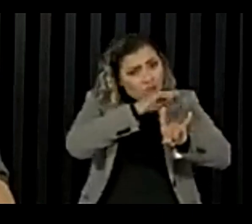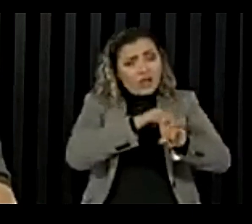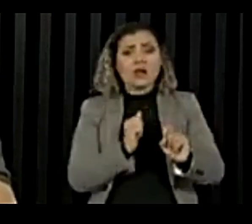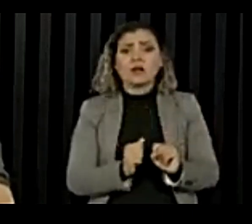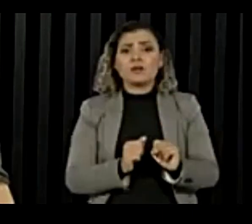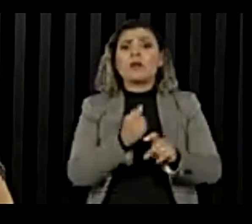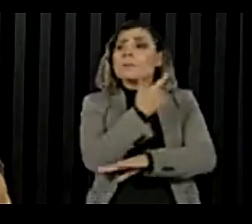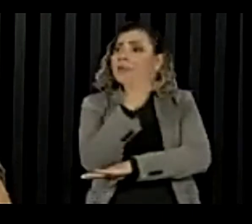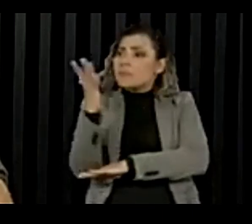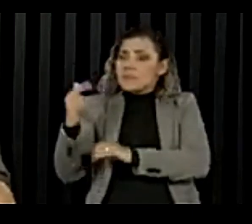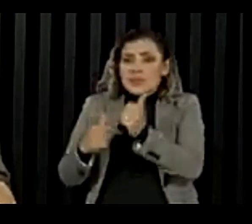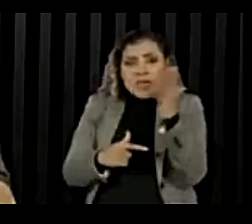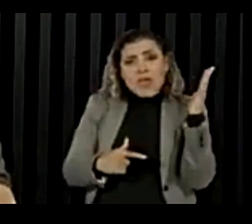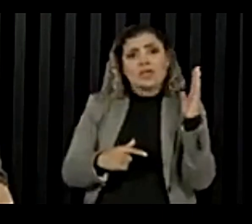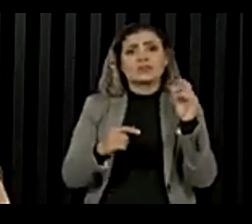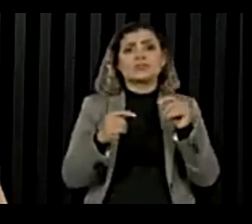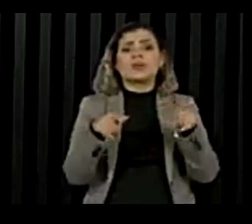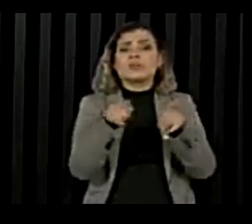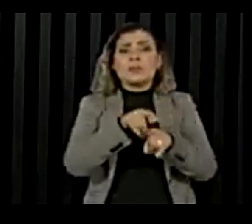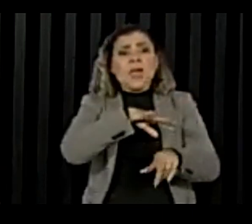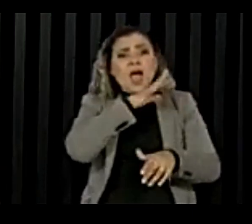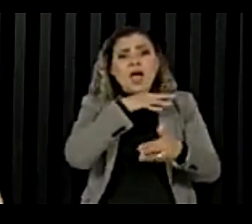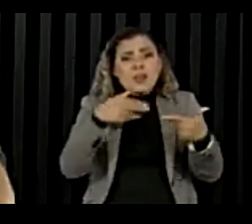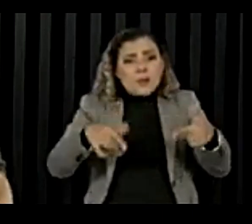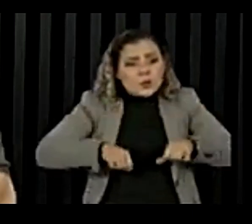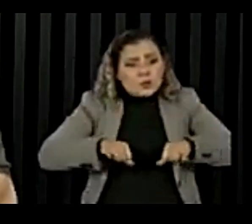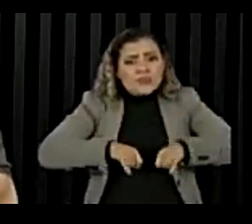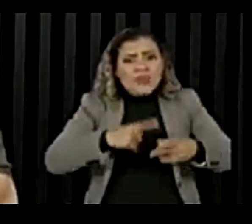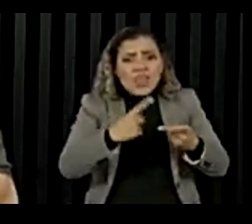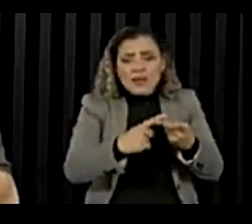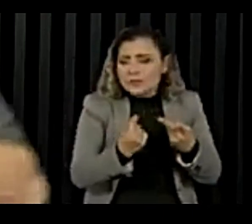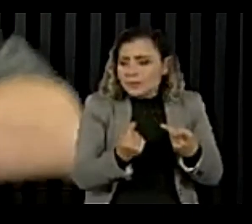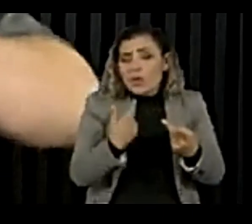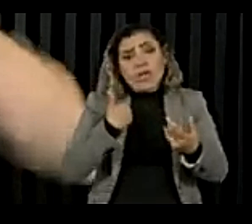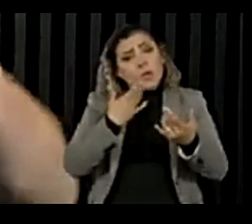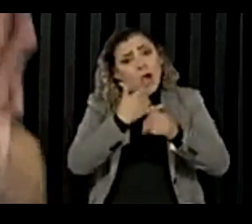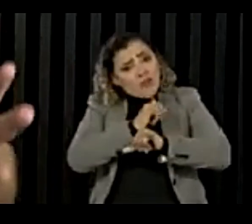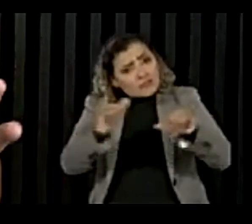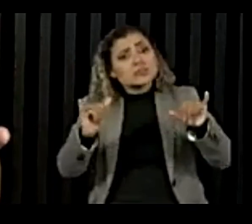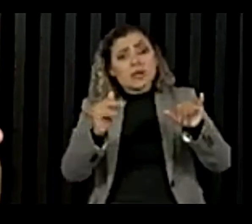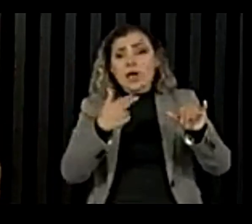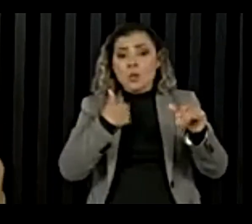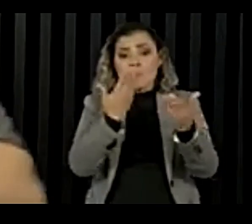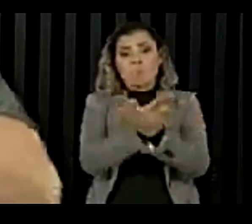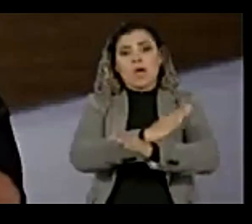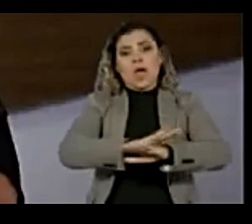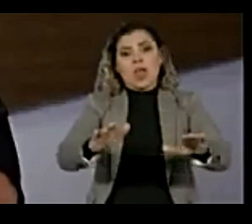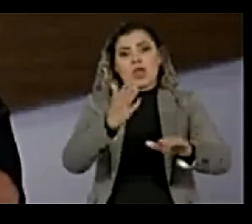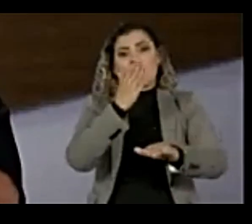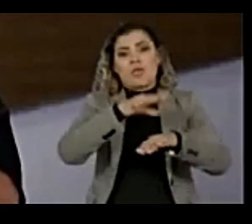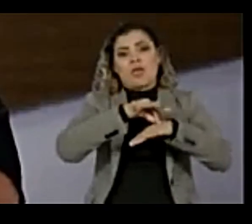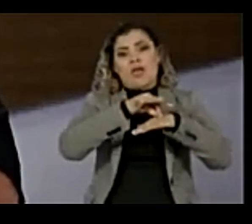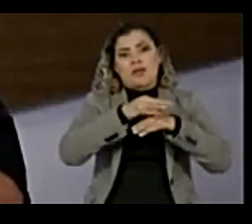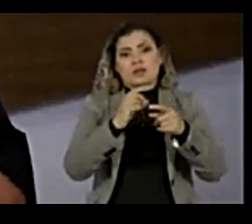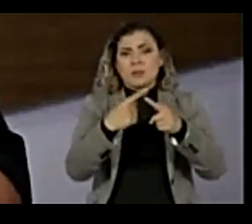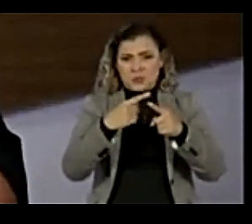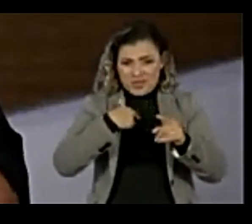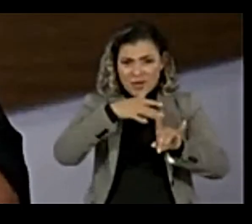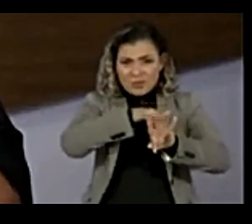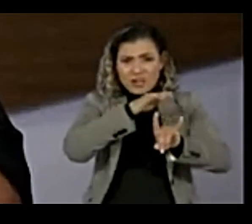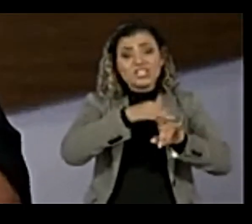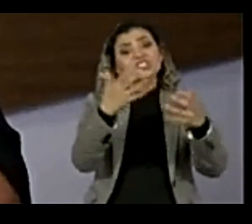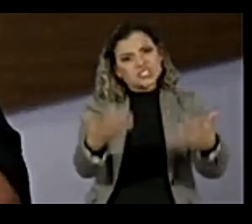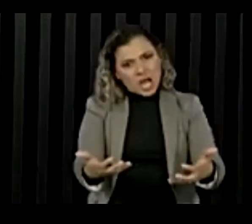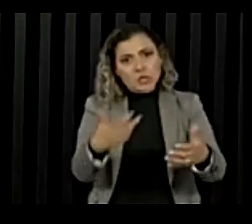meio ambiente, falar sobre tortura animal e falar que parei de comer carne sem forçar ninguém, porque eu não sou o vegetariano chato que